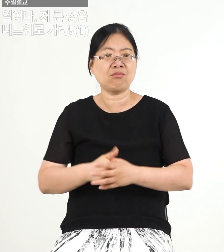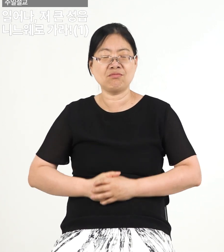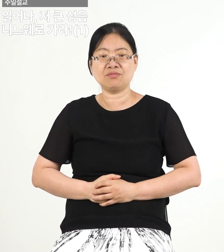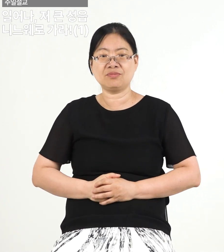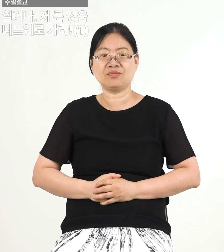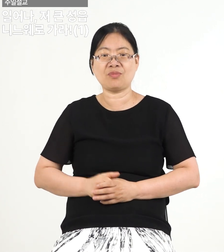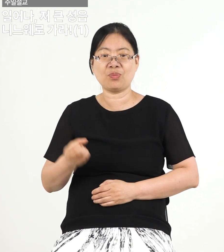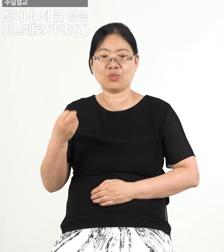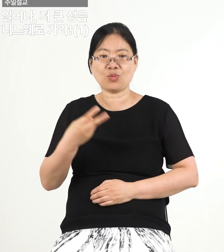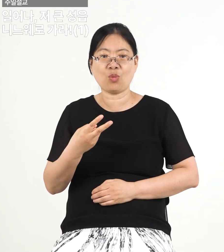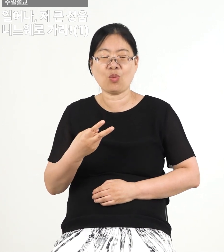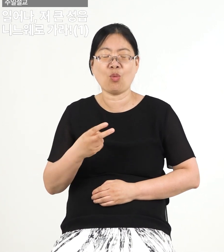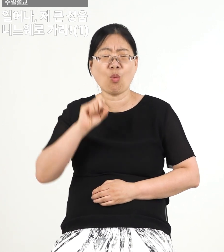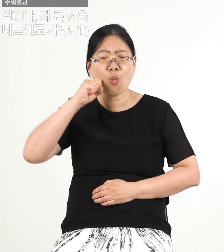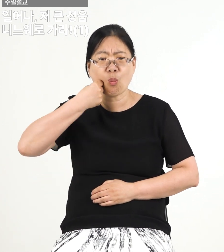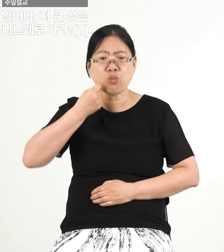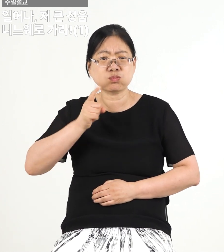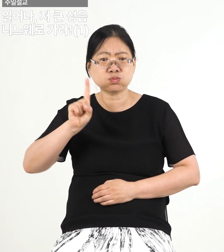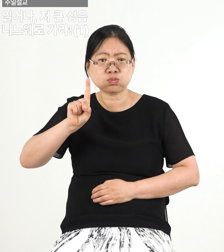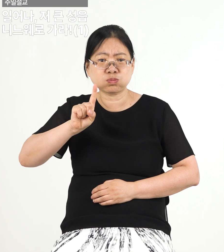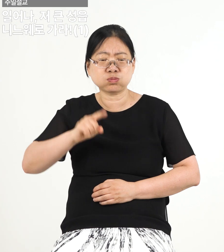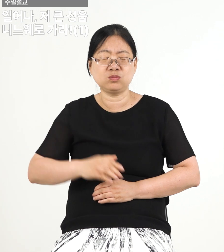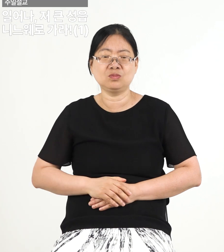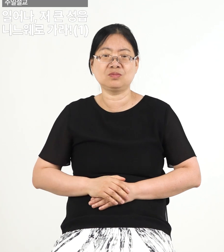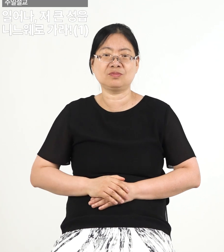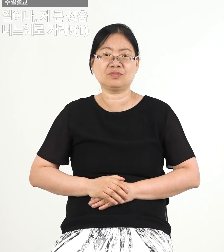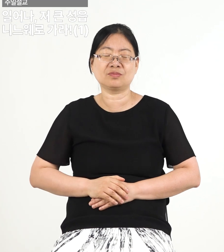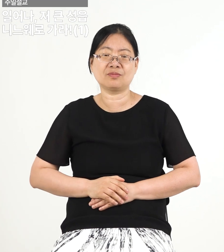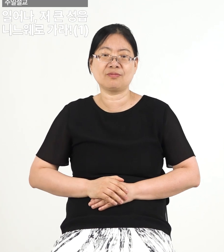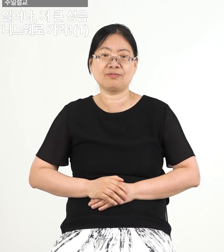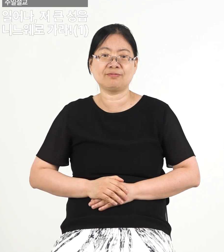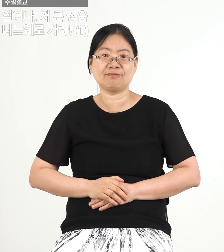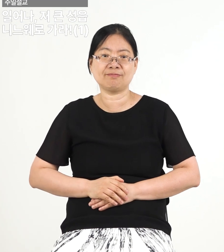게다가 물리적으로 어려운 것이, 여러분